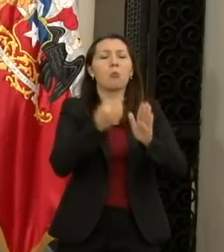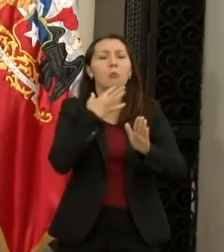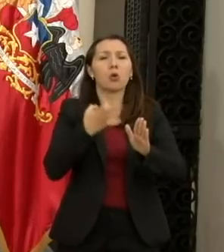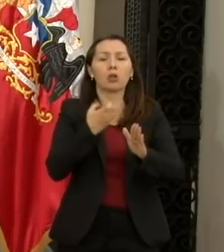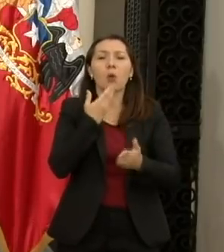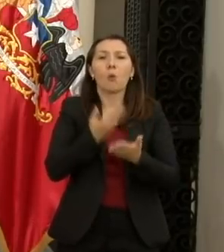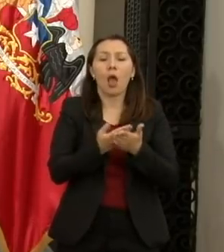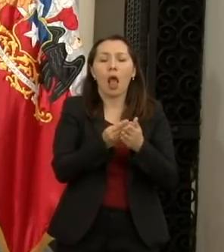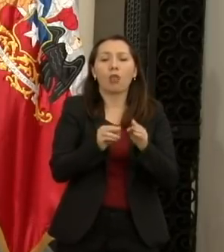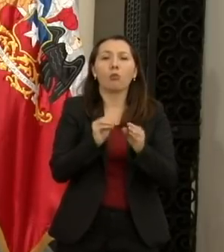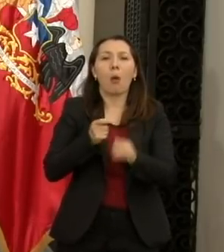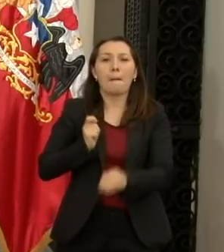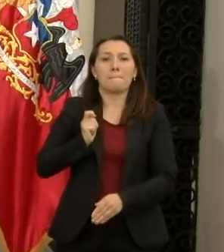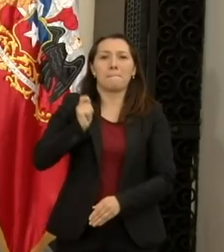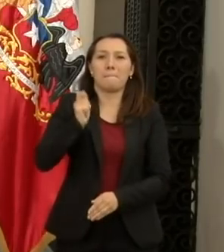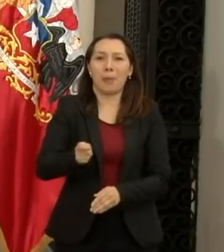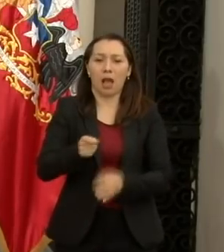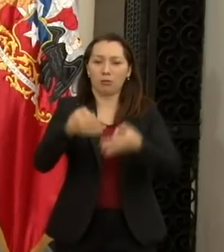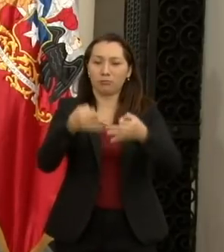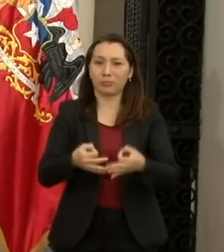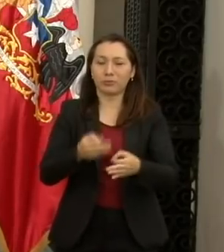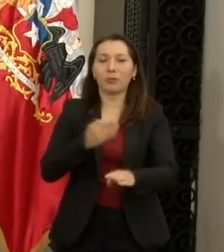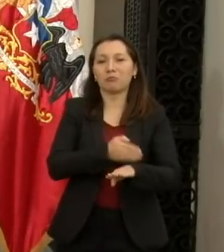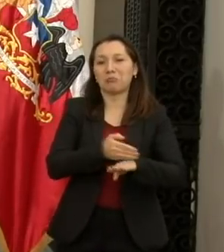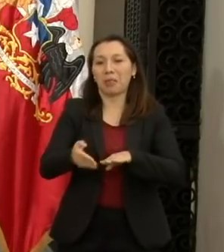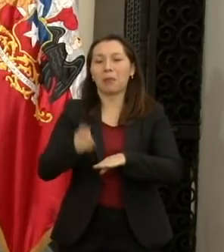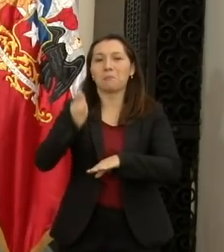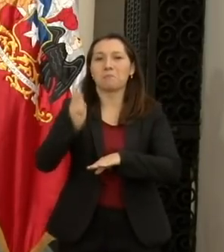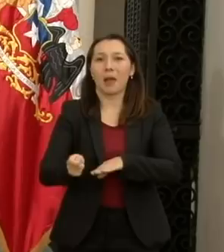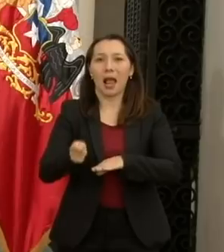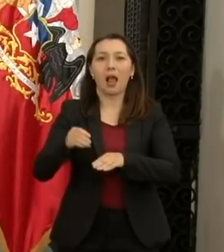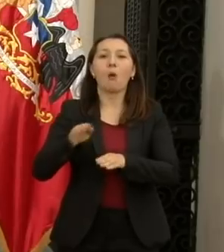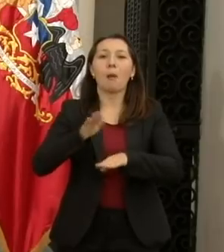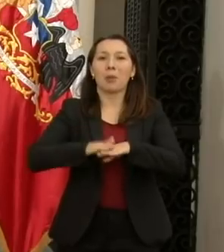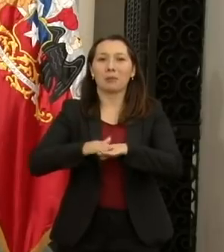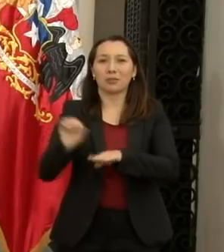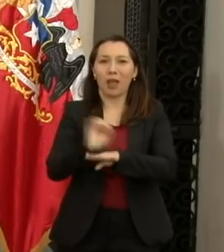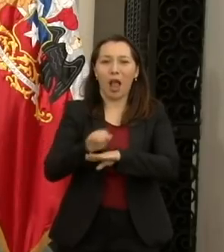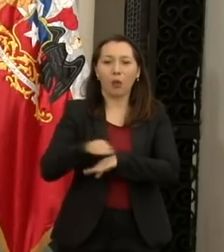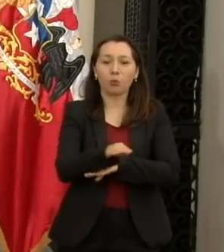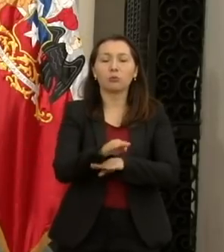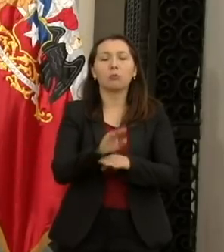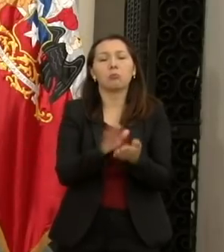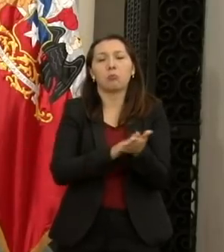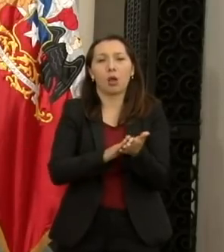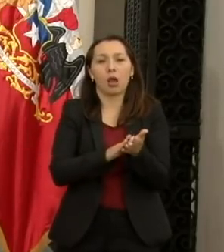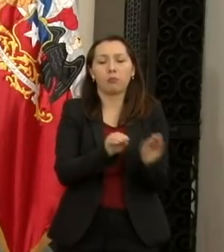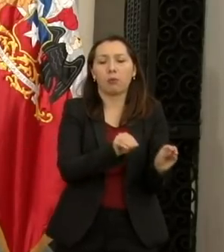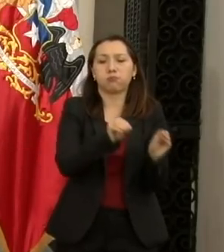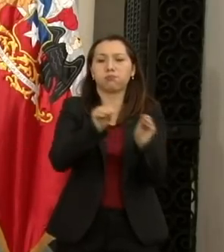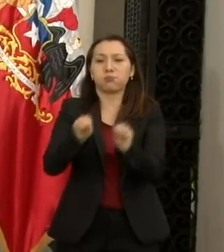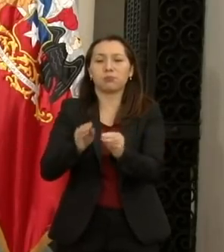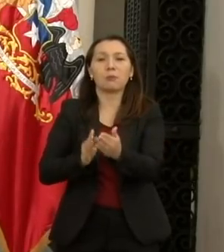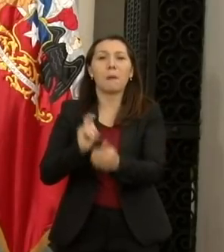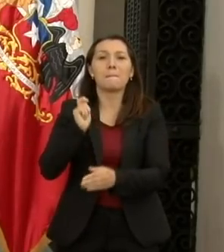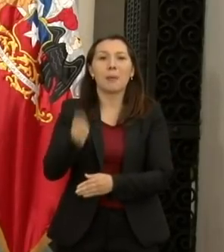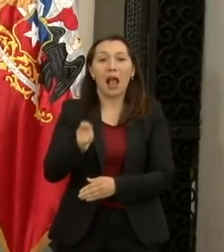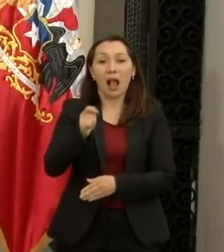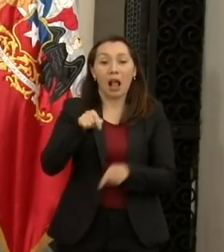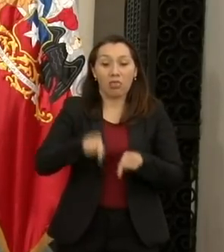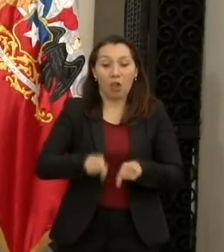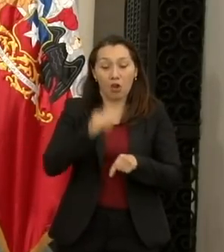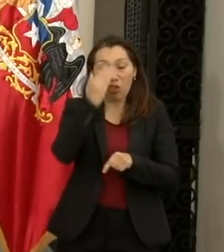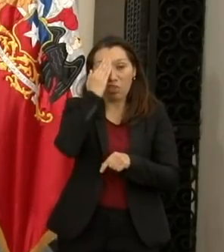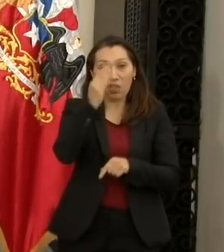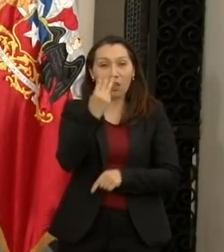al momento del pago efectivo del permiso de circulación, si este ocurre con posterioridad al día de